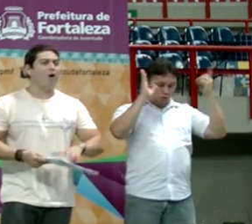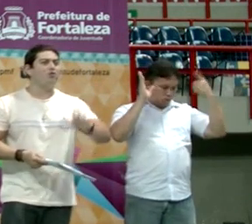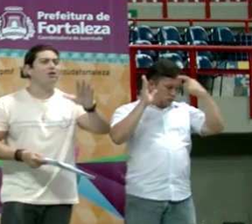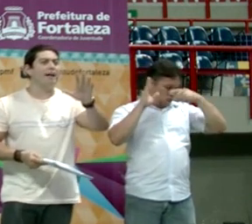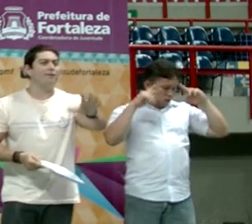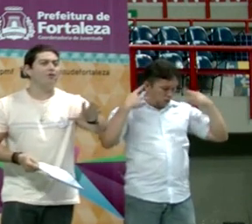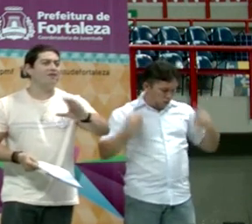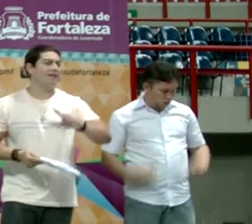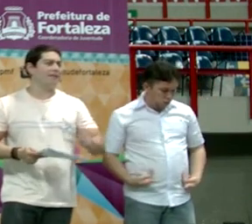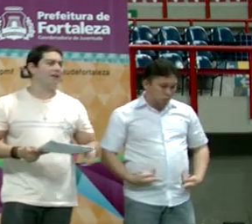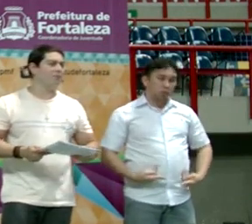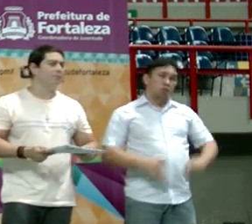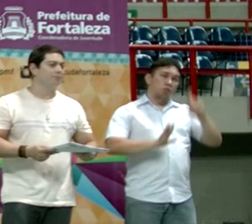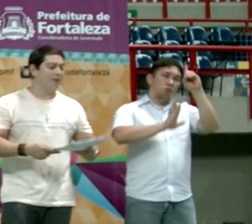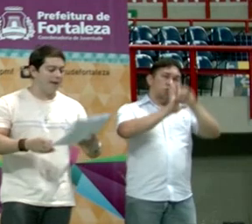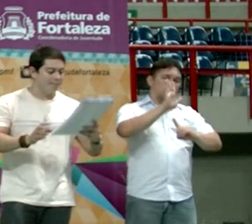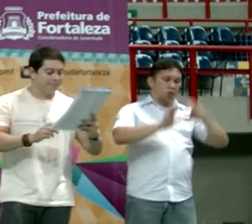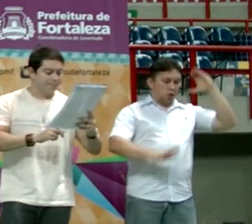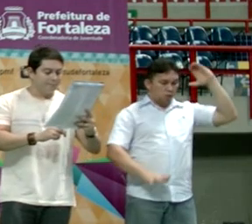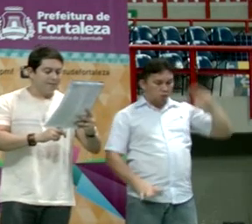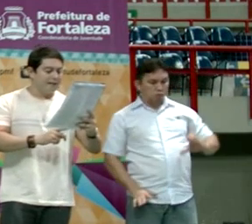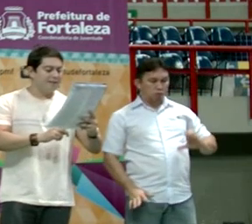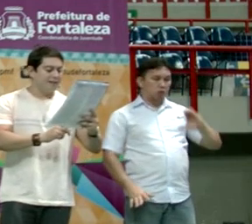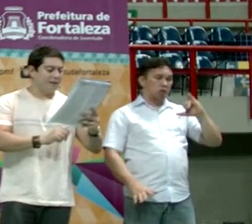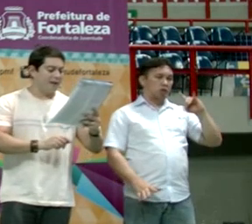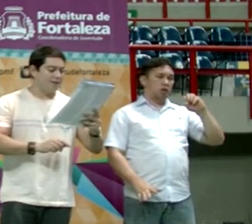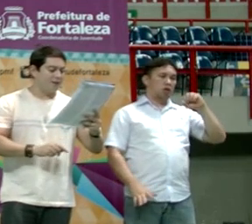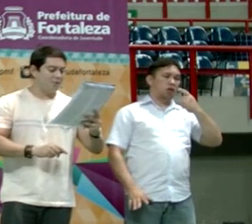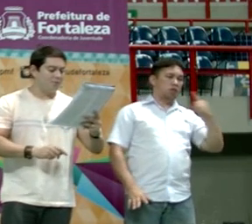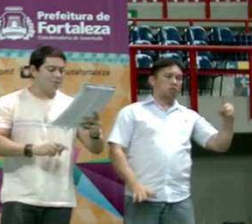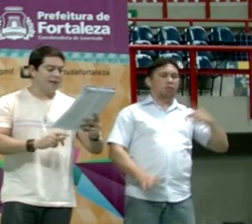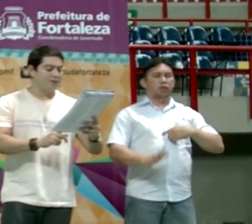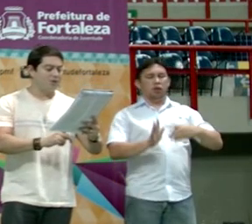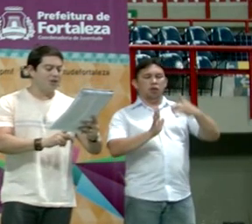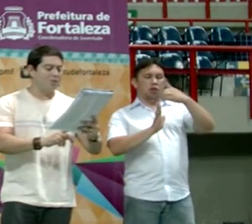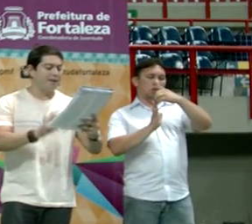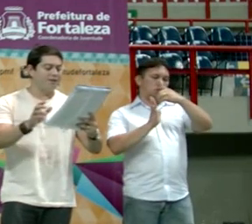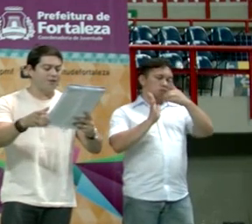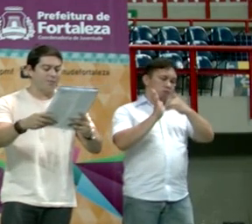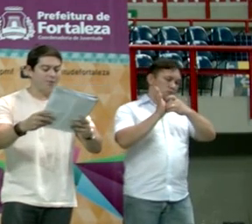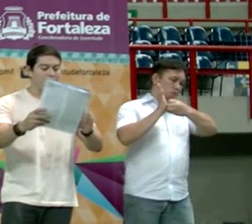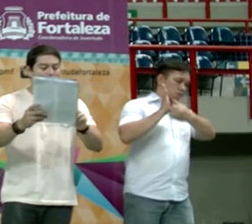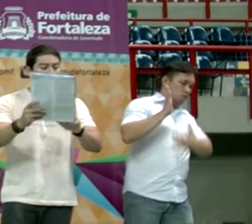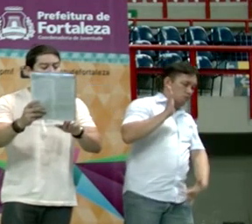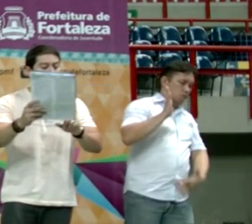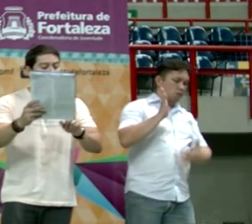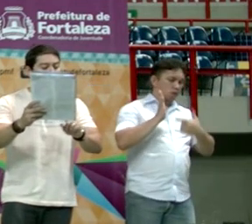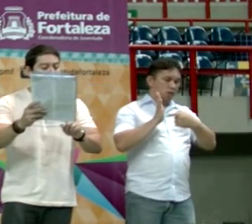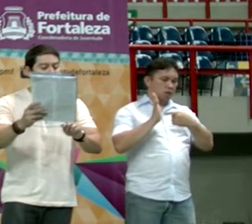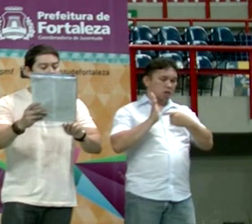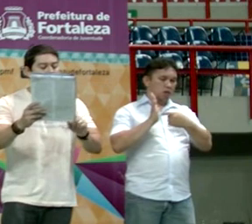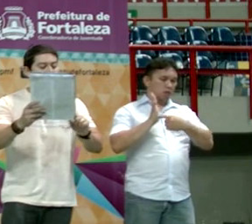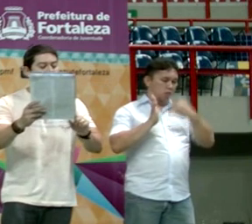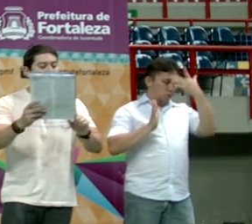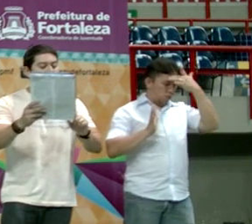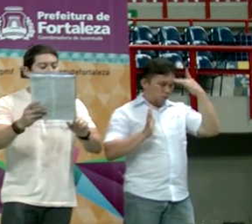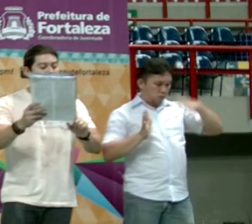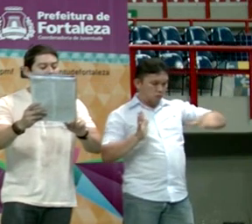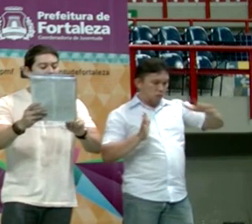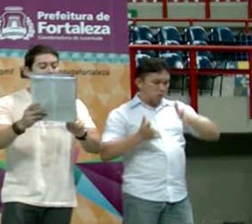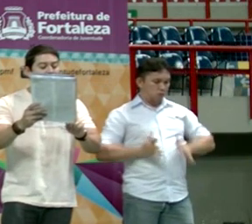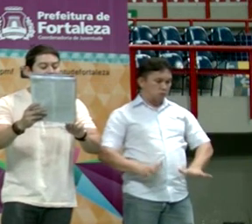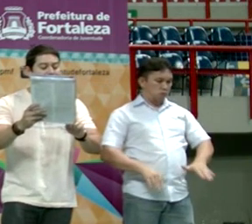homem, qual o direito de cidadão, tá? Nessa declaração, trazia o seguinte princípio: os homens nascem e